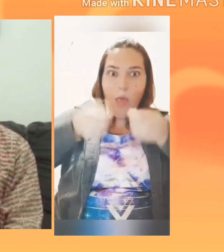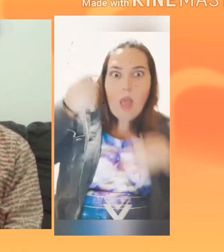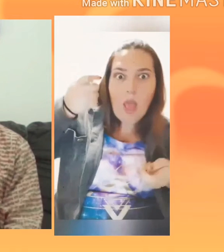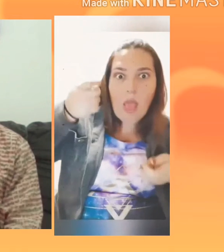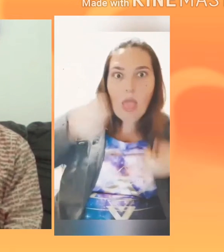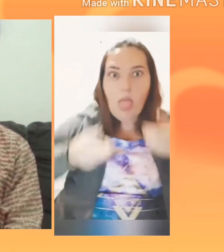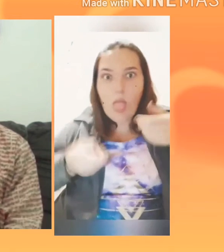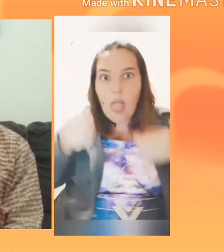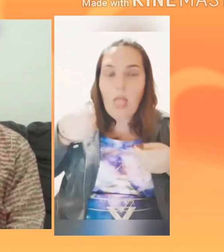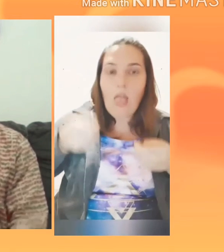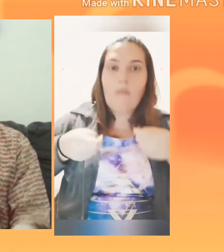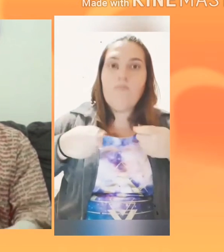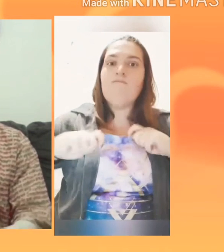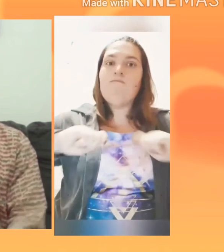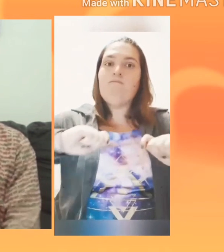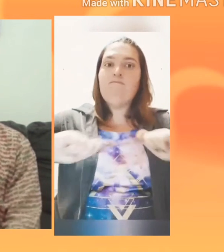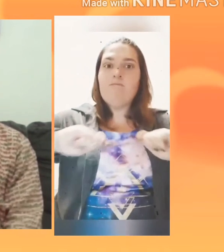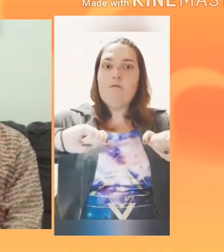fazer isso eu mesmo.